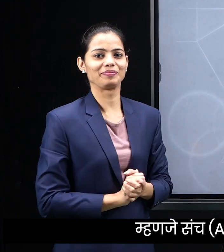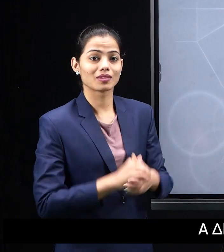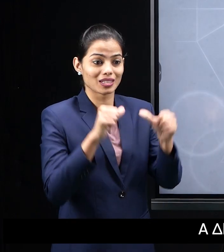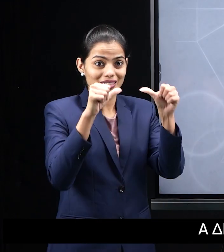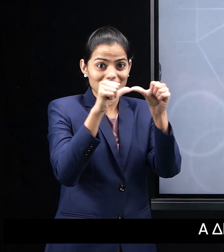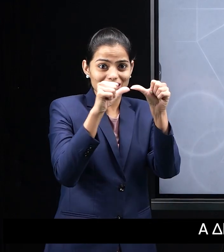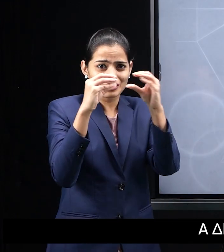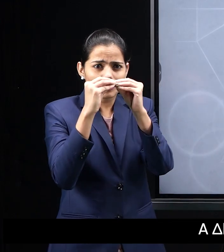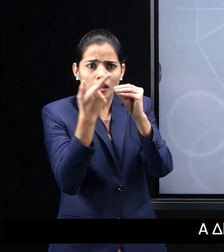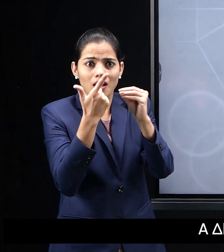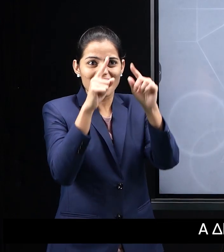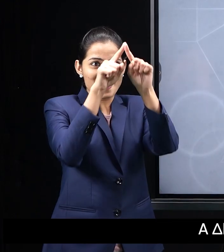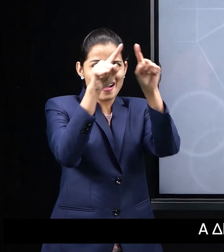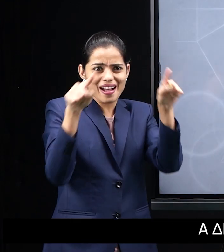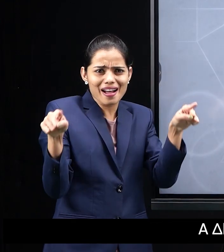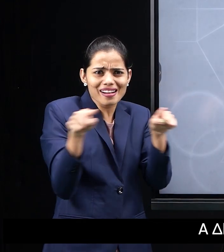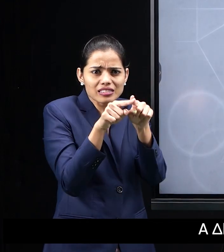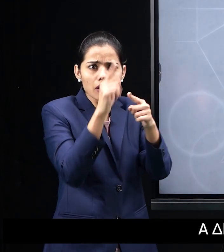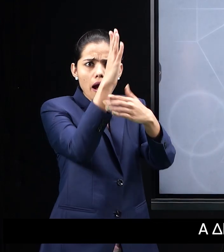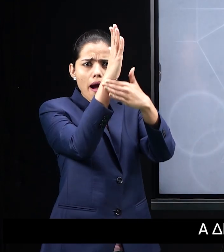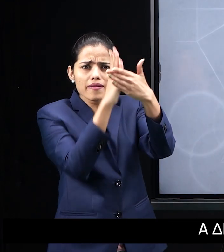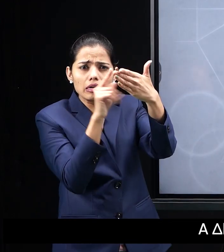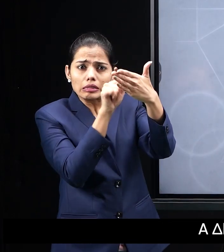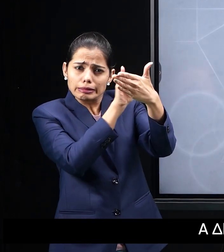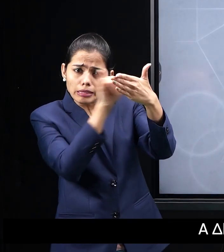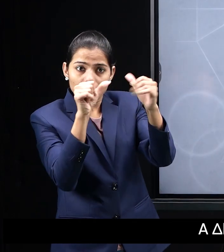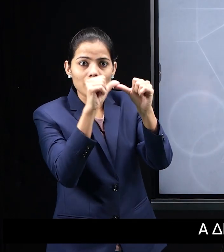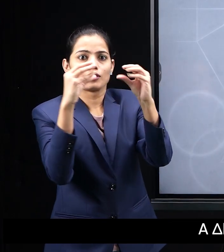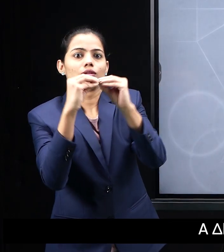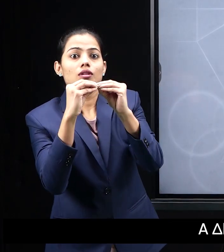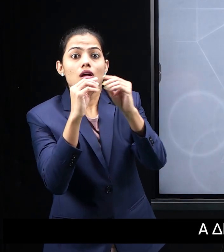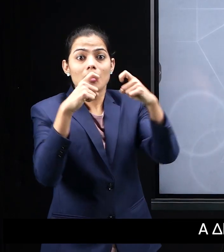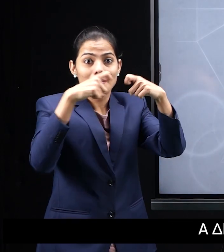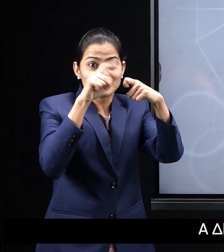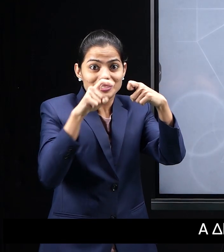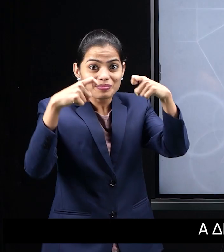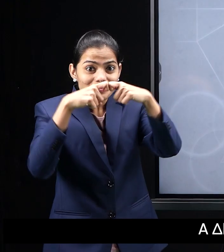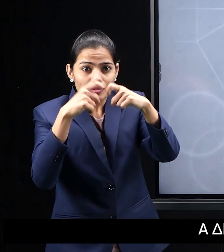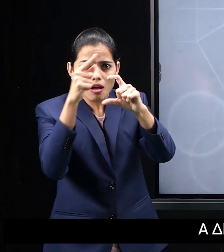a डेल्टा b is equals to x semicolon x e a minus b किंवा x e b minus a.